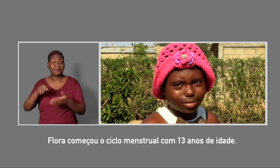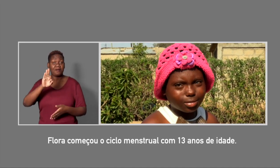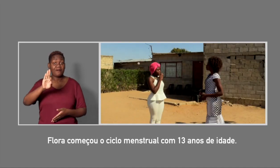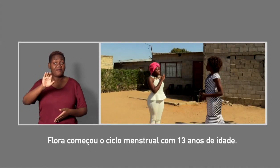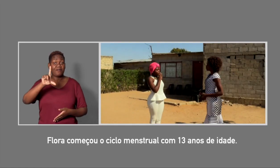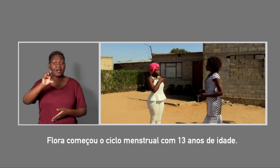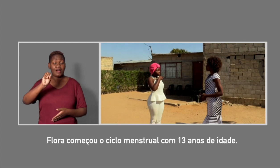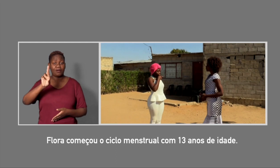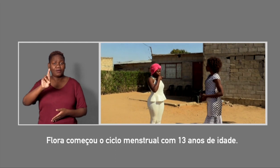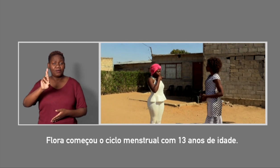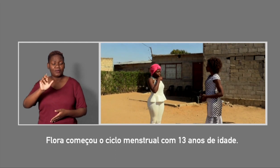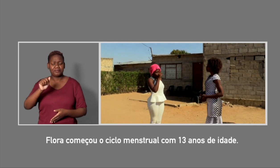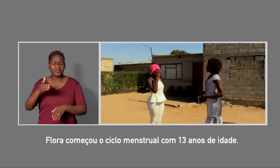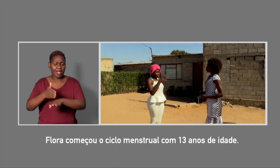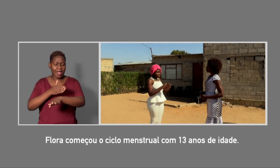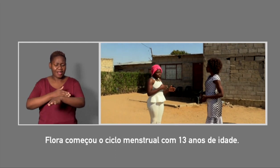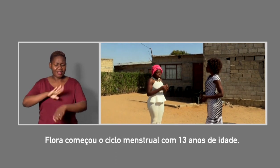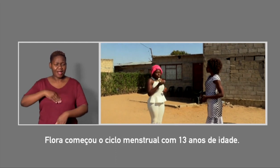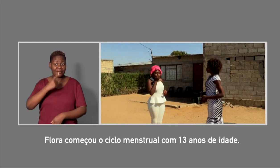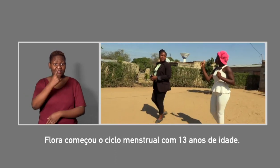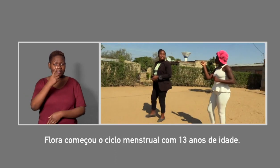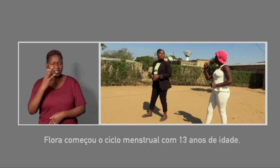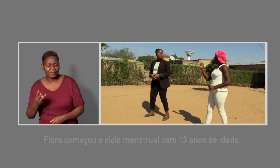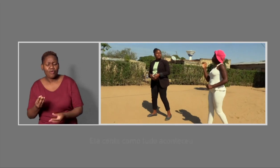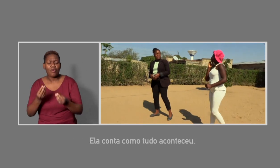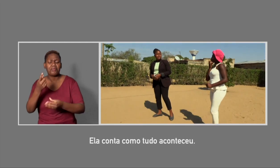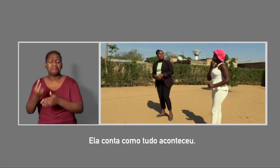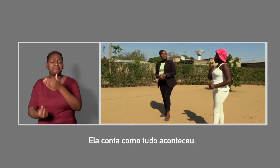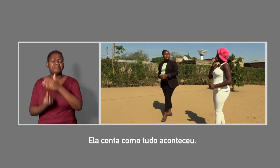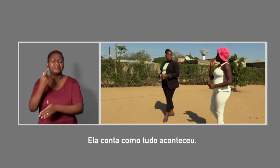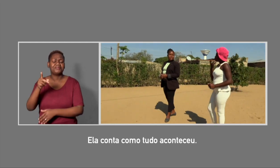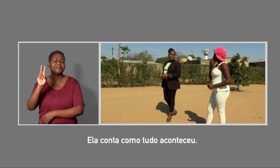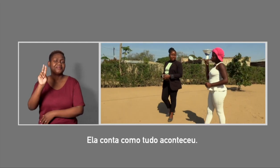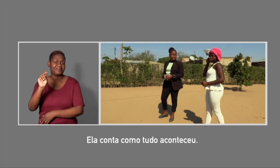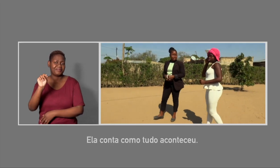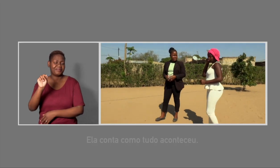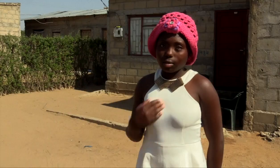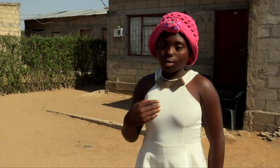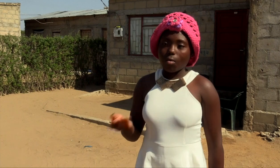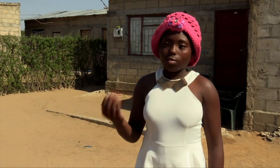Flora começou o ciclo menstrual com 13 anos de idade. Ela conta como tudo aconteceu.